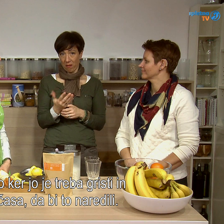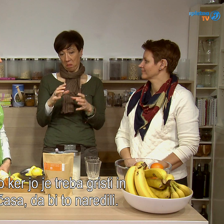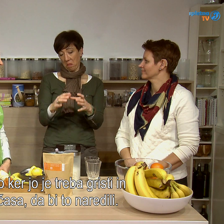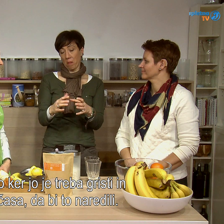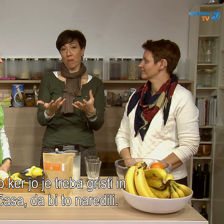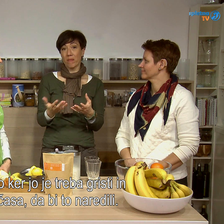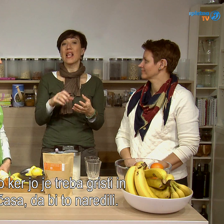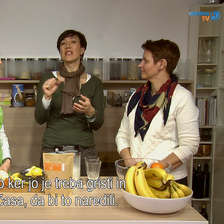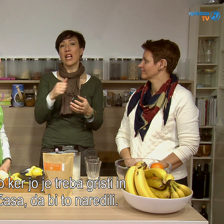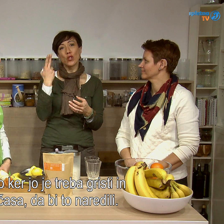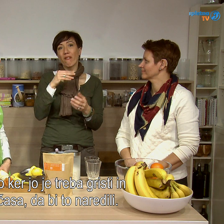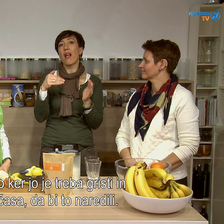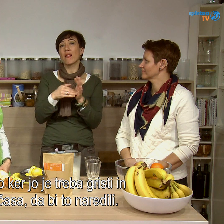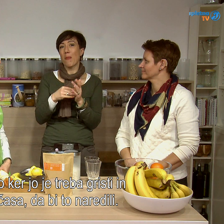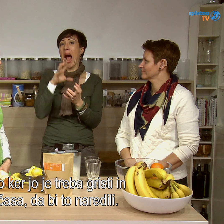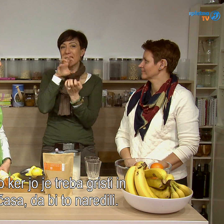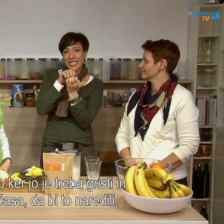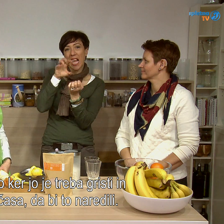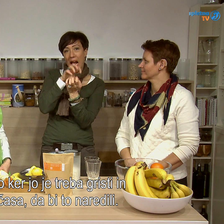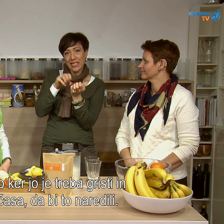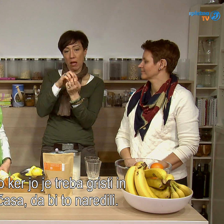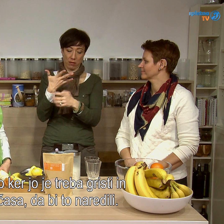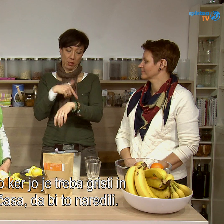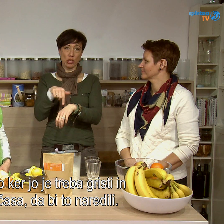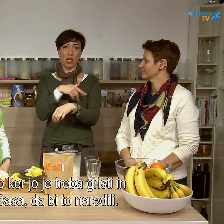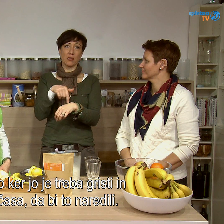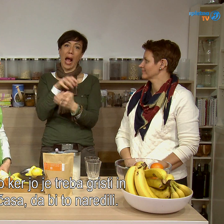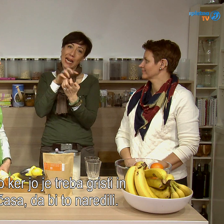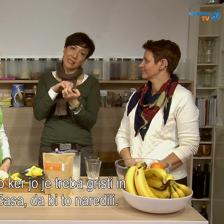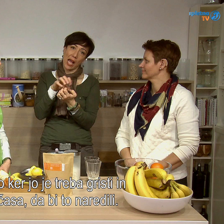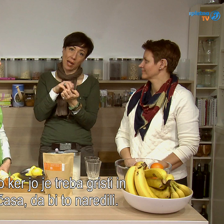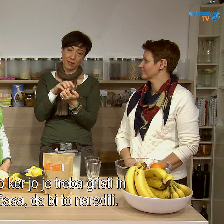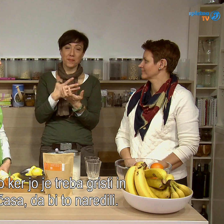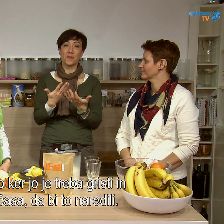zato ker jo je treba grist in ker nimamo časa, da bi to naredili.